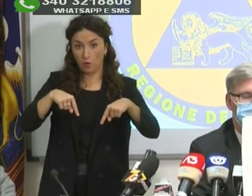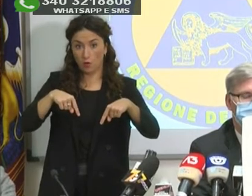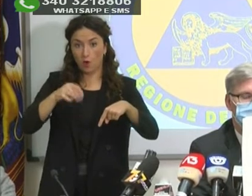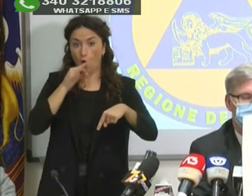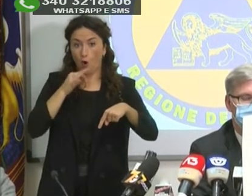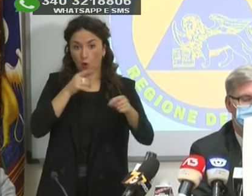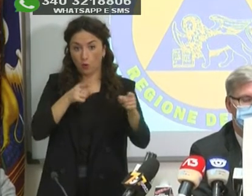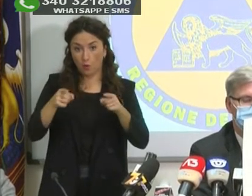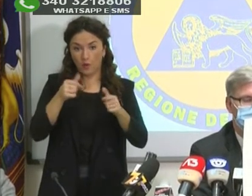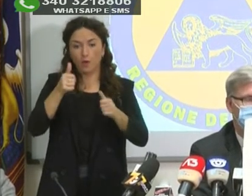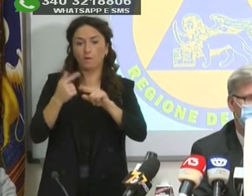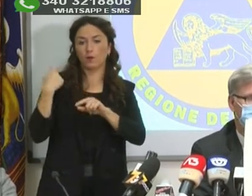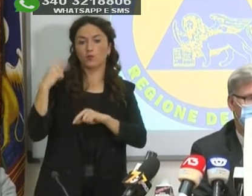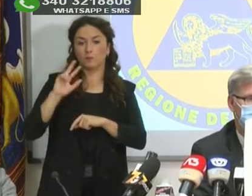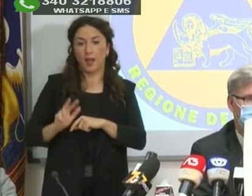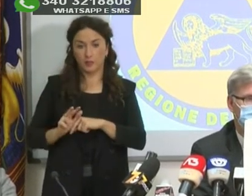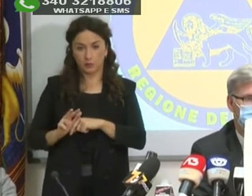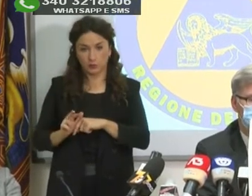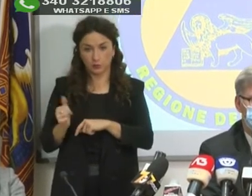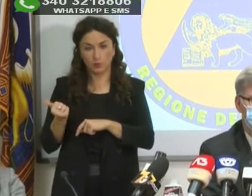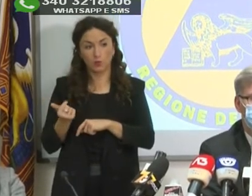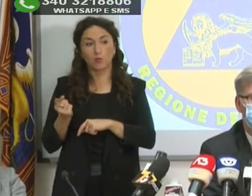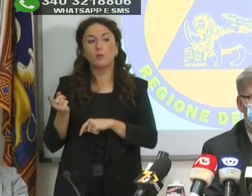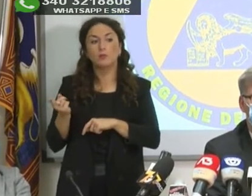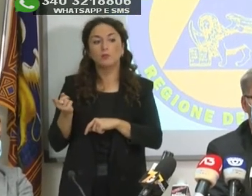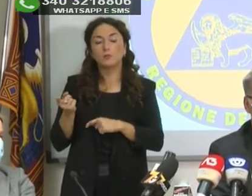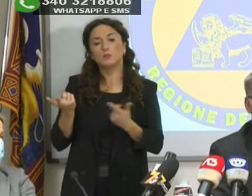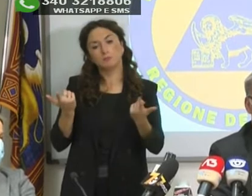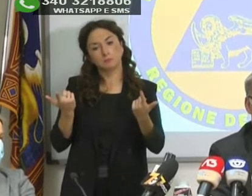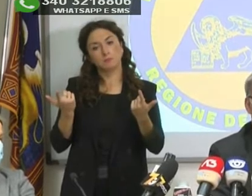di ottobre rispetto a quella di marzo,